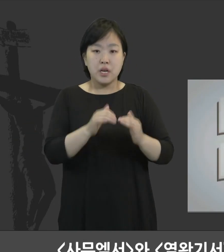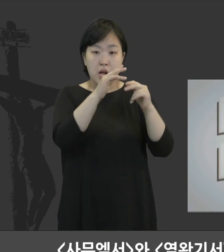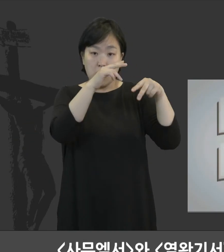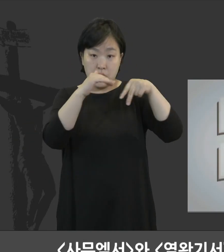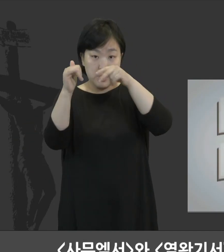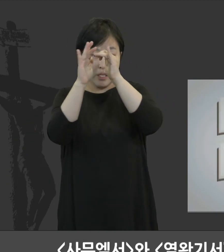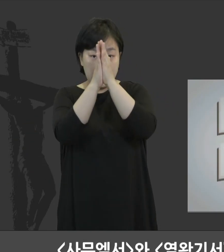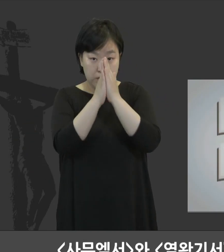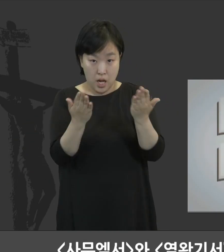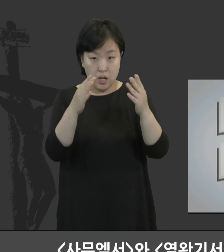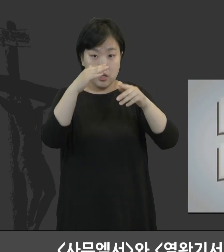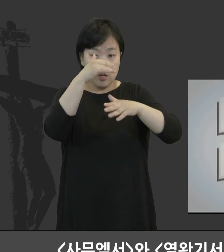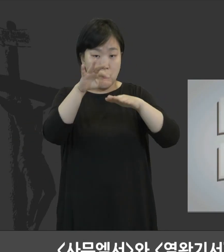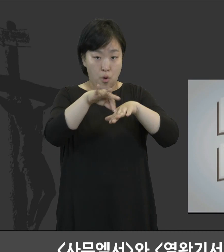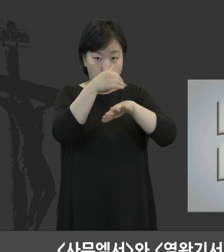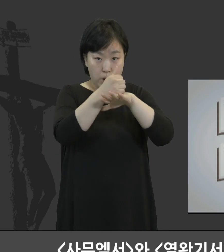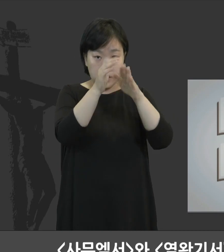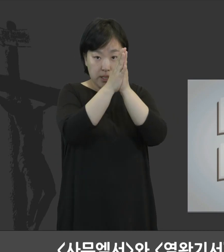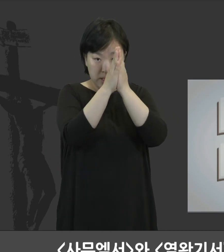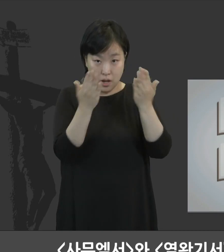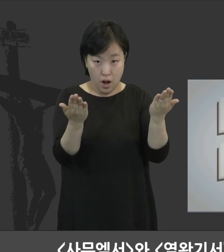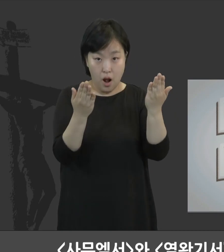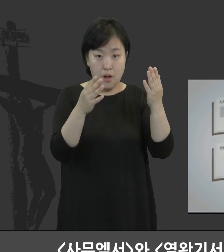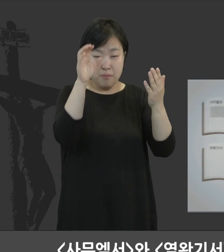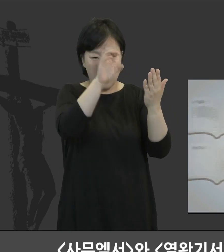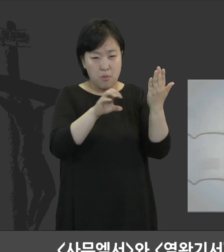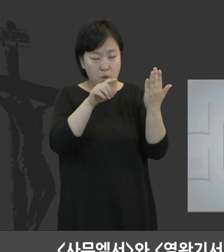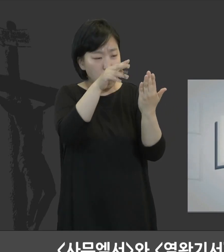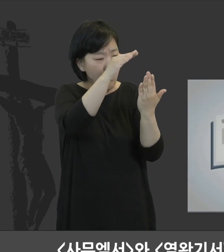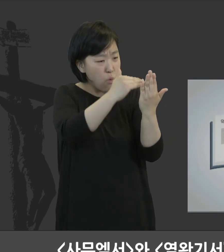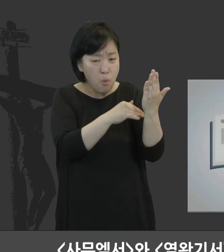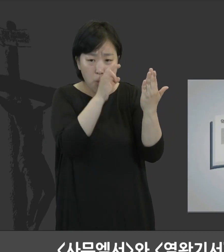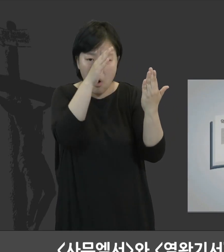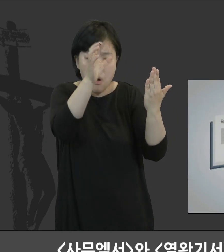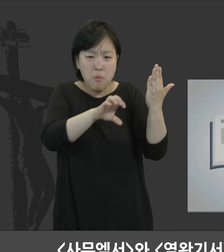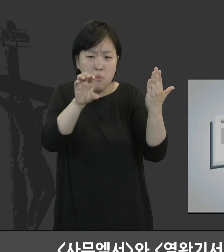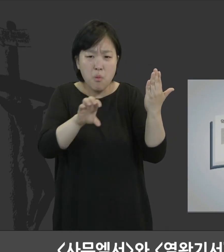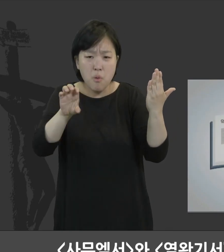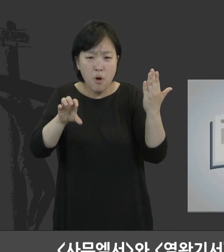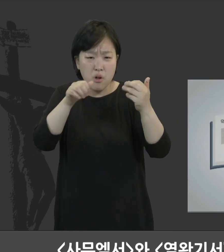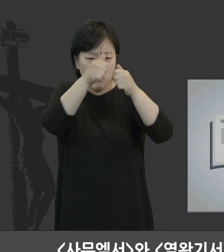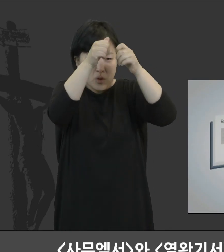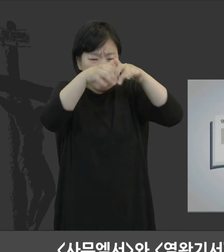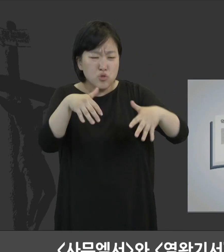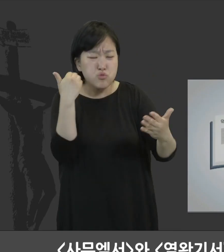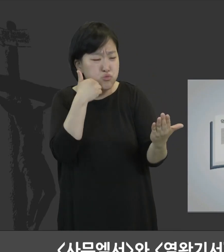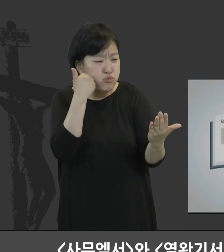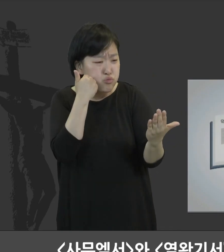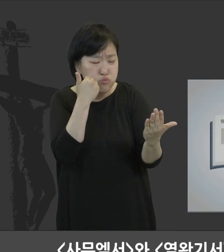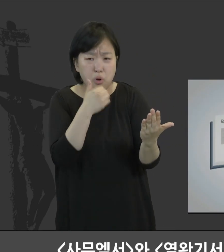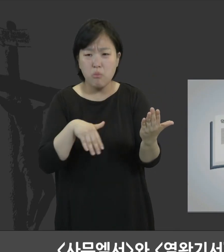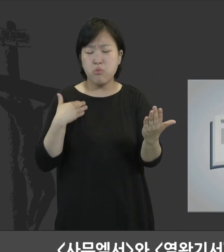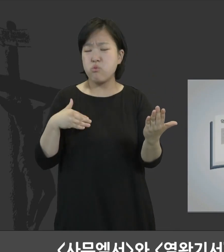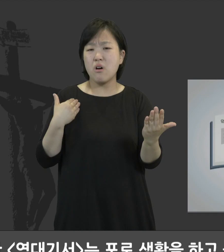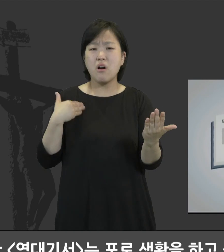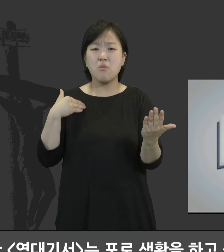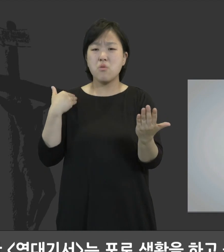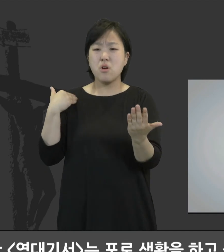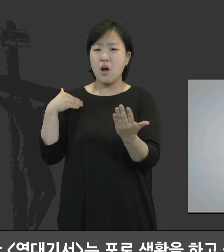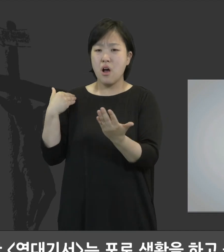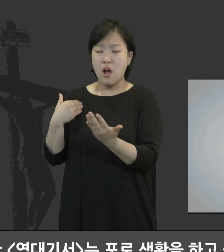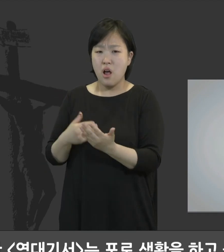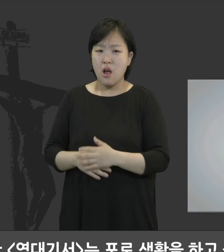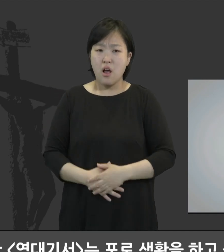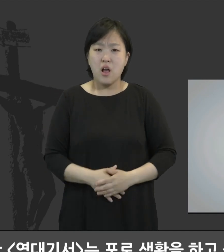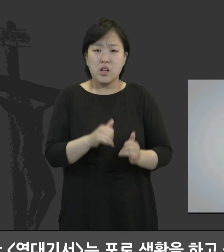사무엘서와 열왕기서의 내용이 불필요하게 반복되고 쓸모없는 족보가 가득하다는 이유로 말입니다.